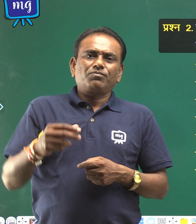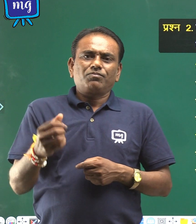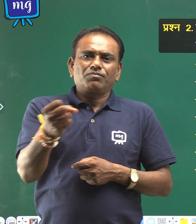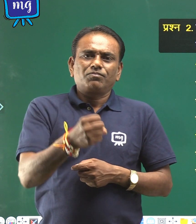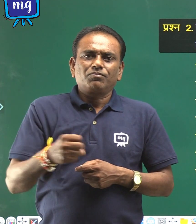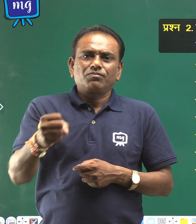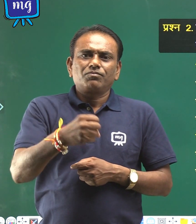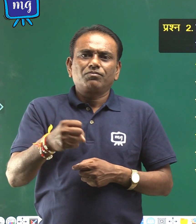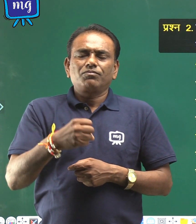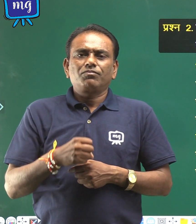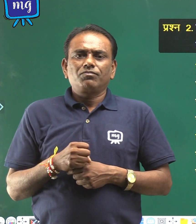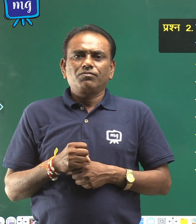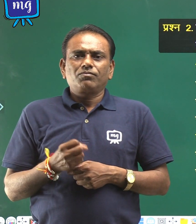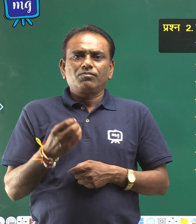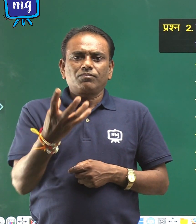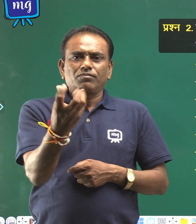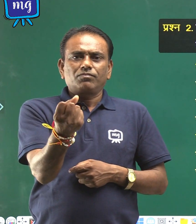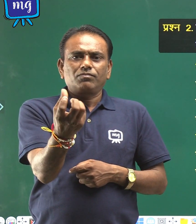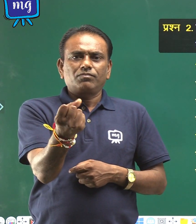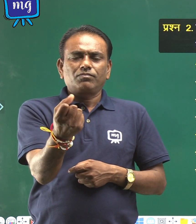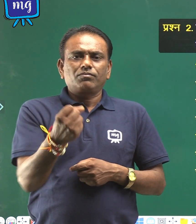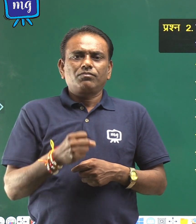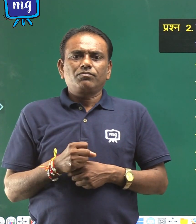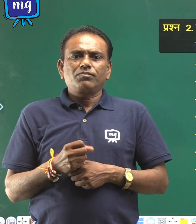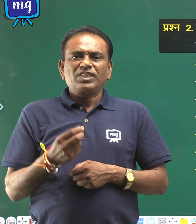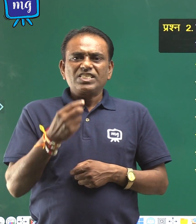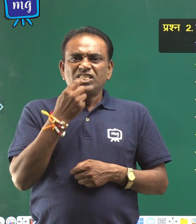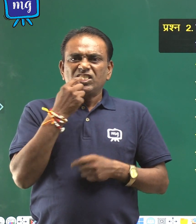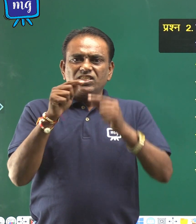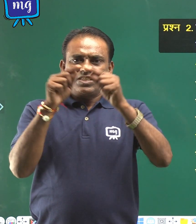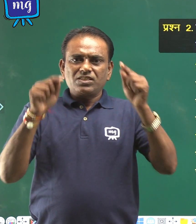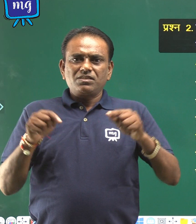जलेबी, लड्डू, बर्फ़ी,